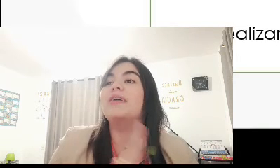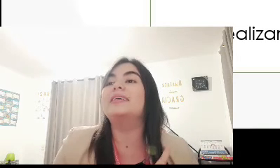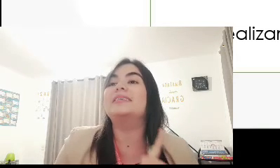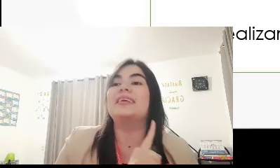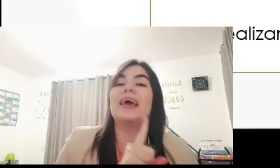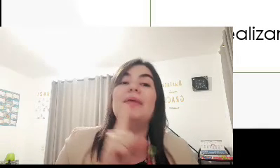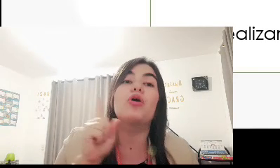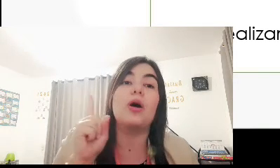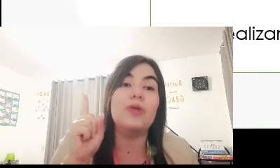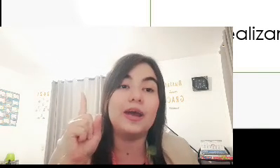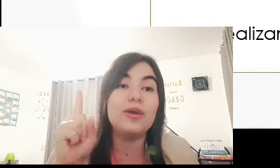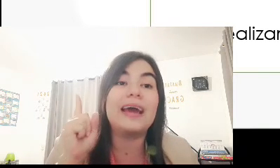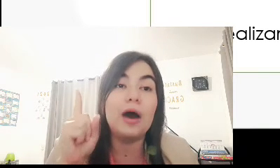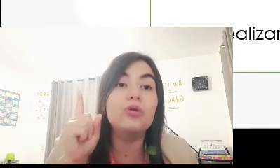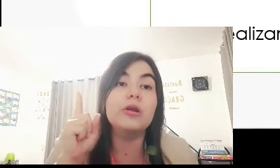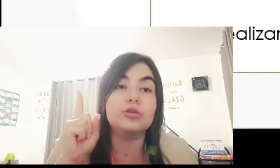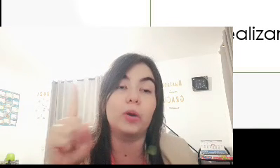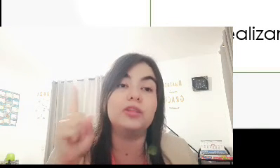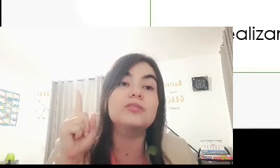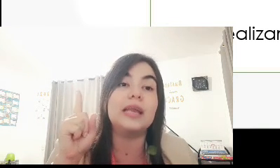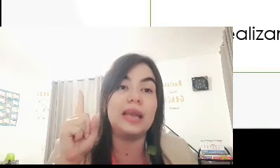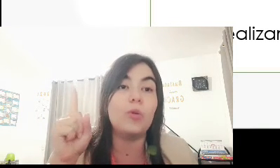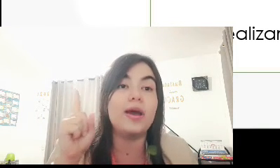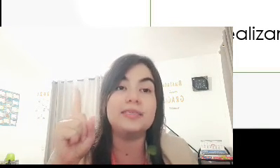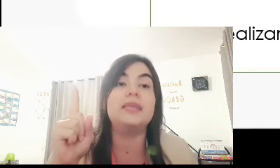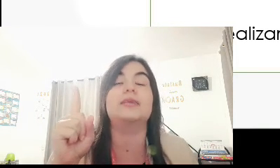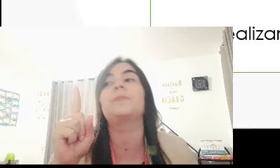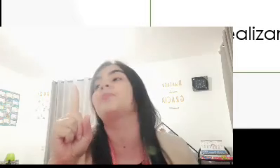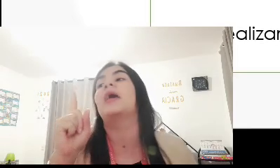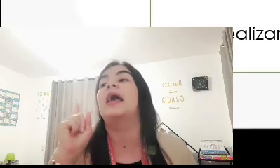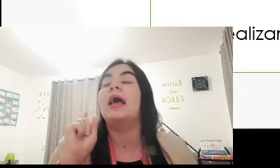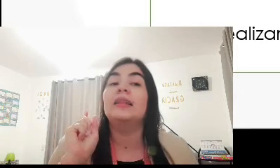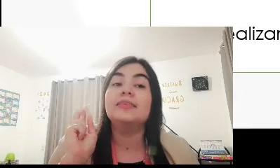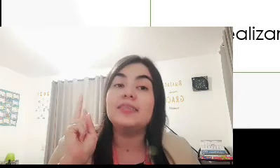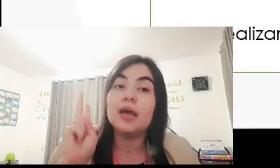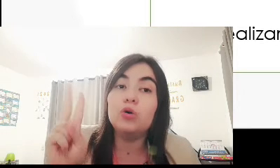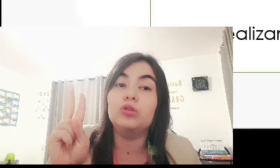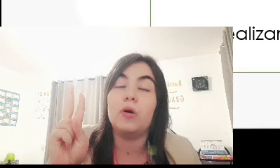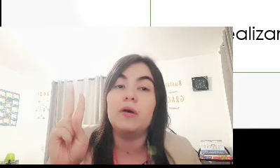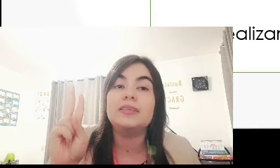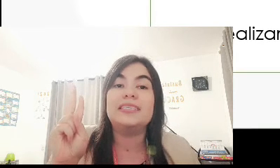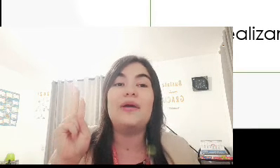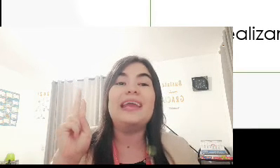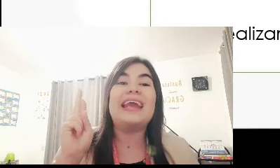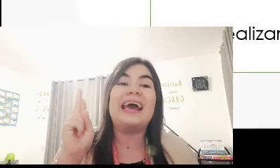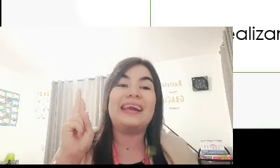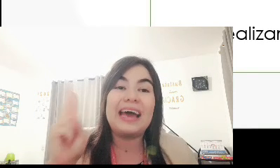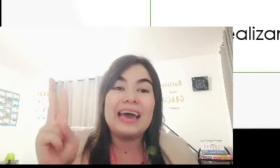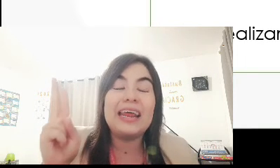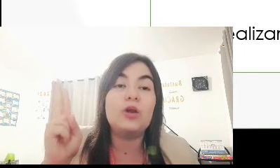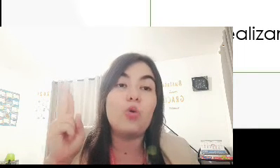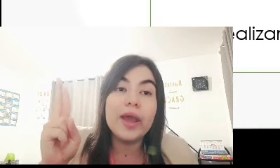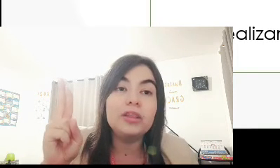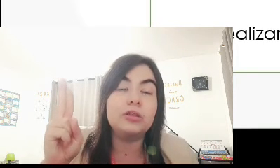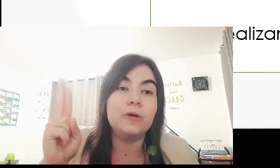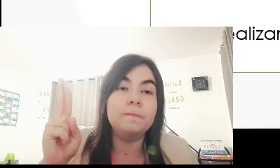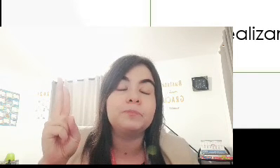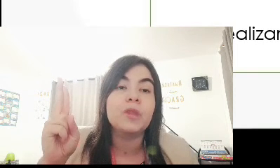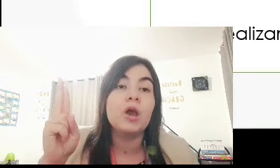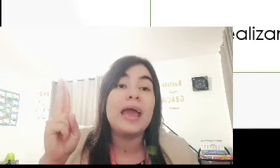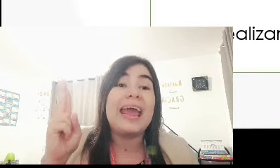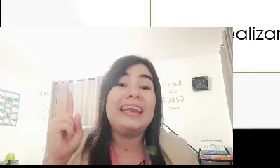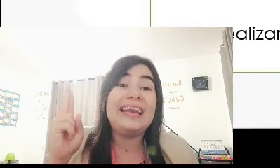primero se debe enseñar el vocabulario de cada uno de los cuentos en lengua de señas. Segundo, se debe narrar el